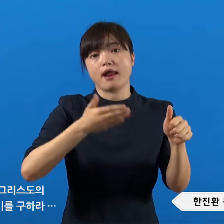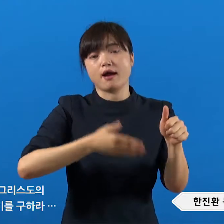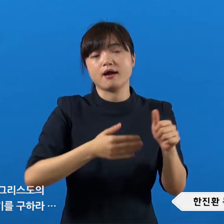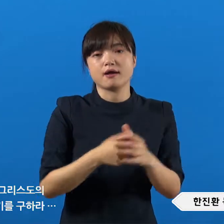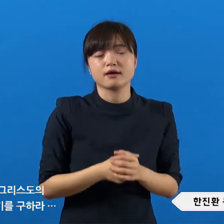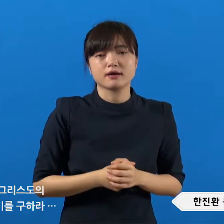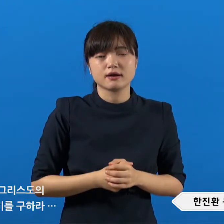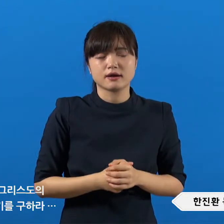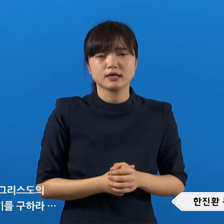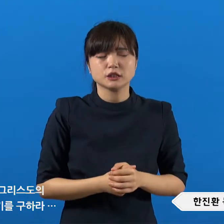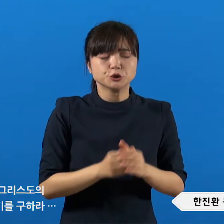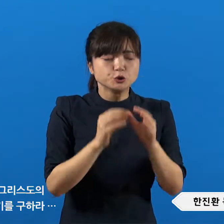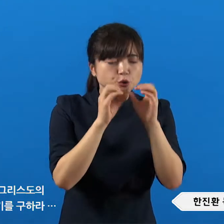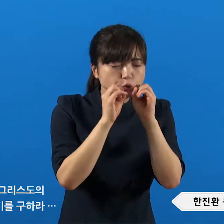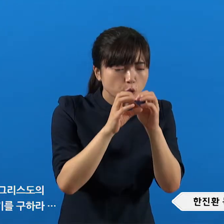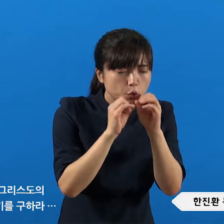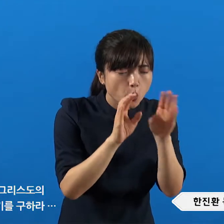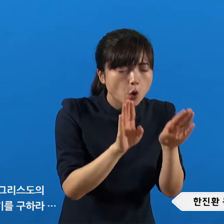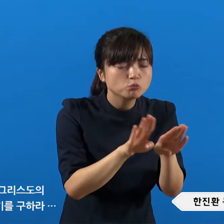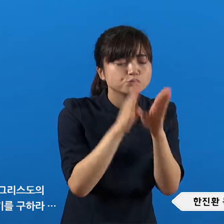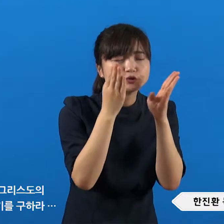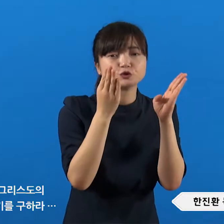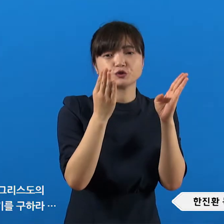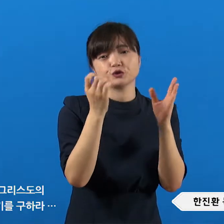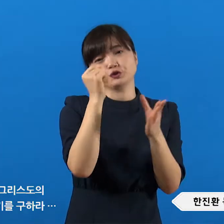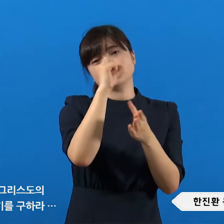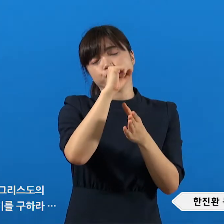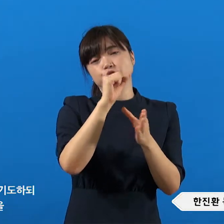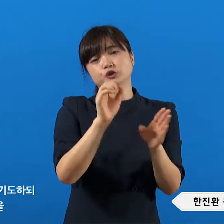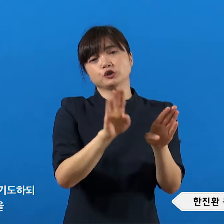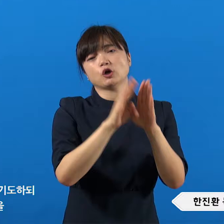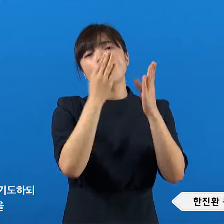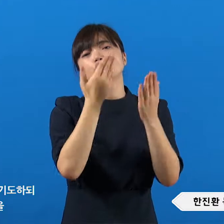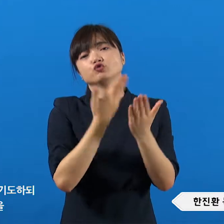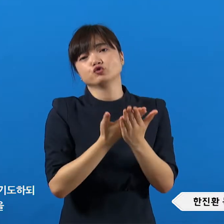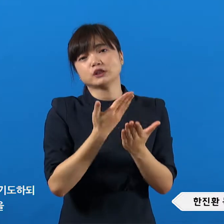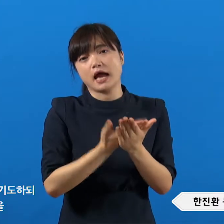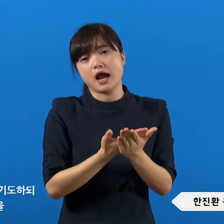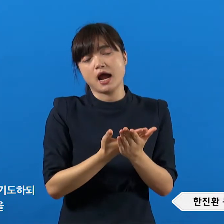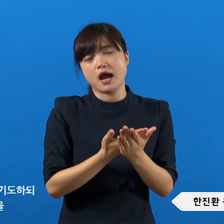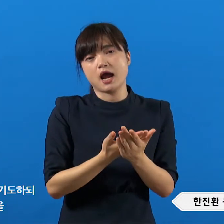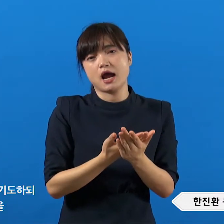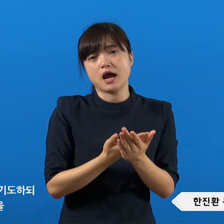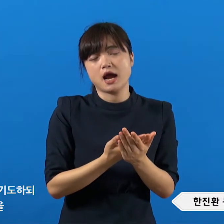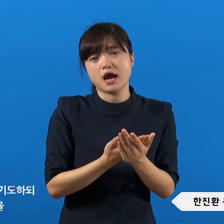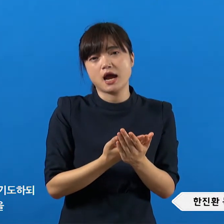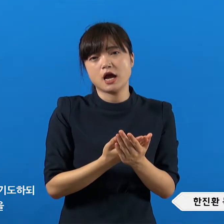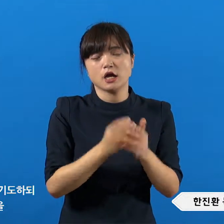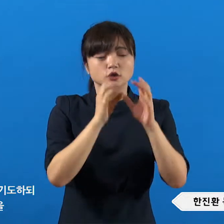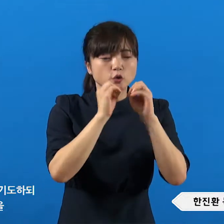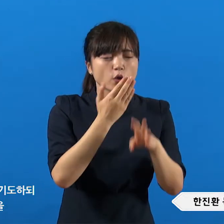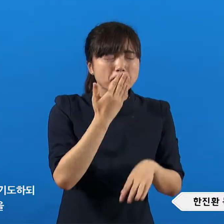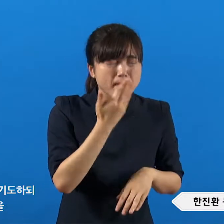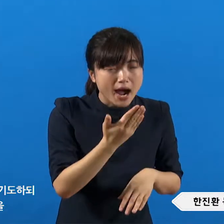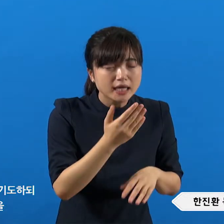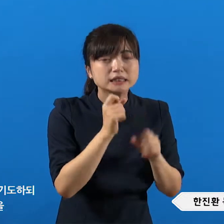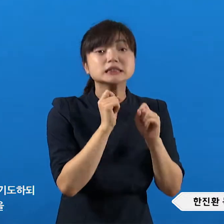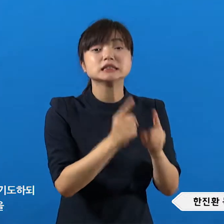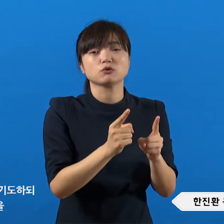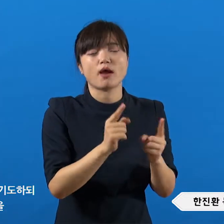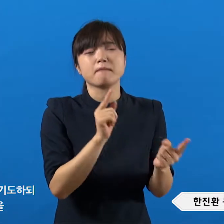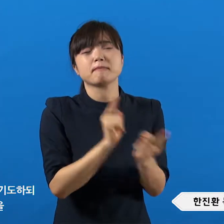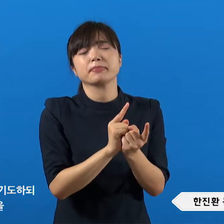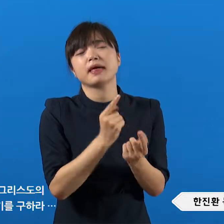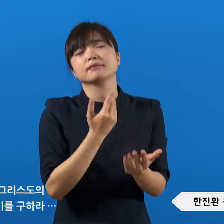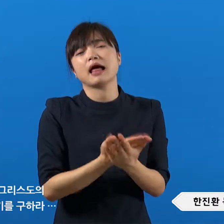여기 전도할 문을 우리에게 열어주사, 전도할 수 있는 기회를